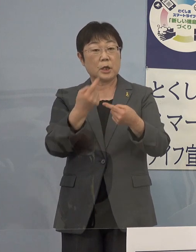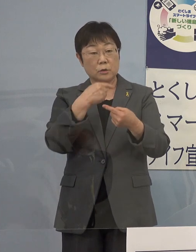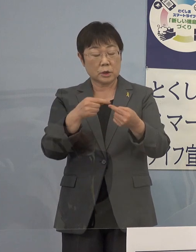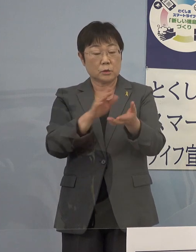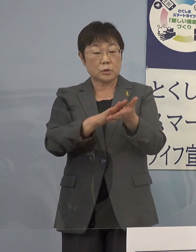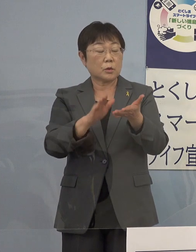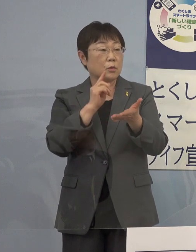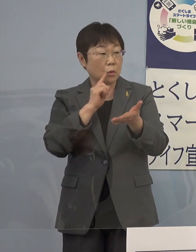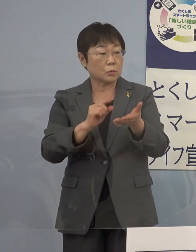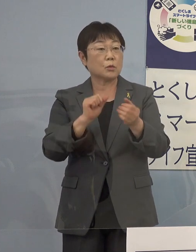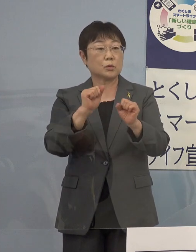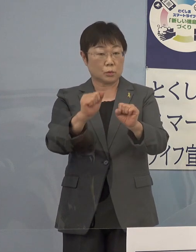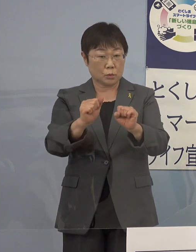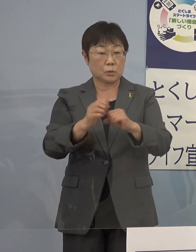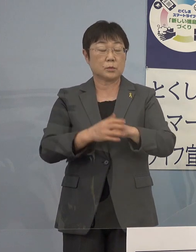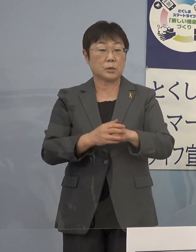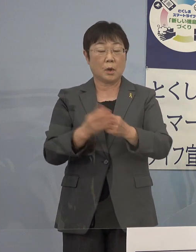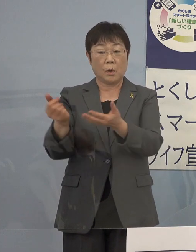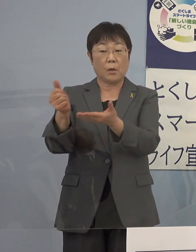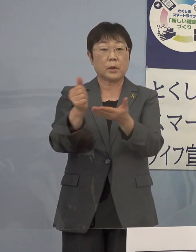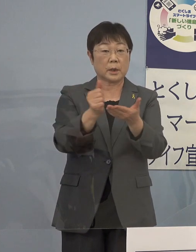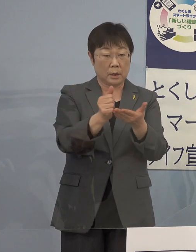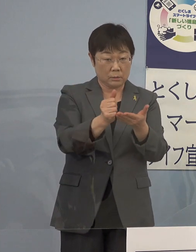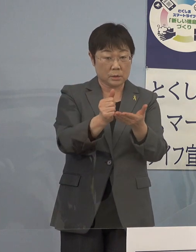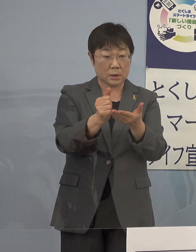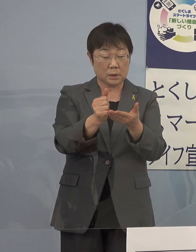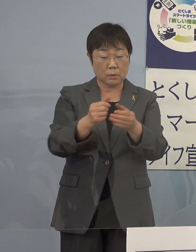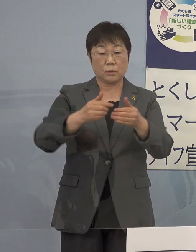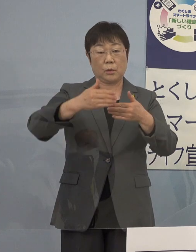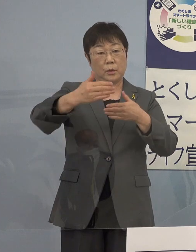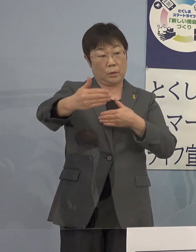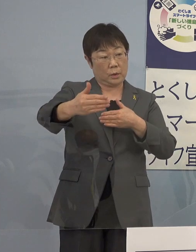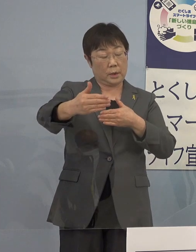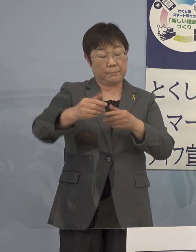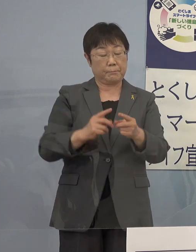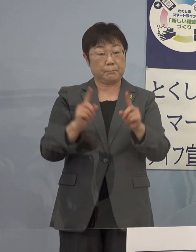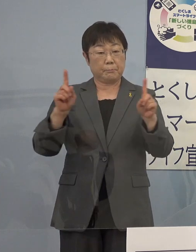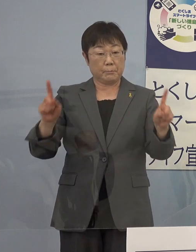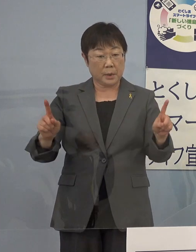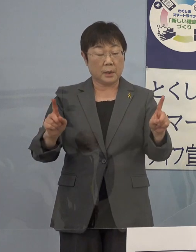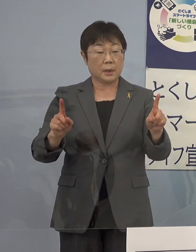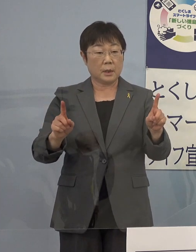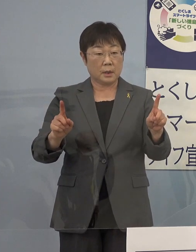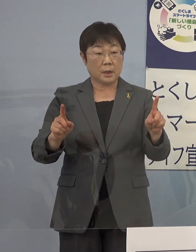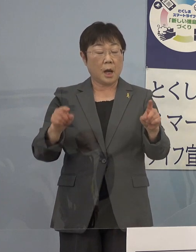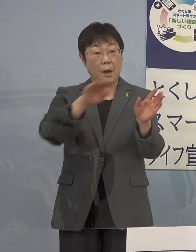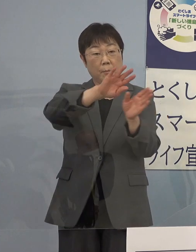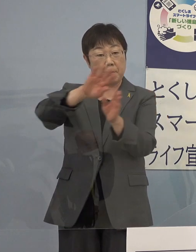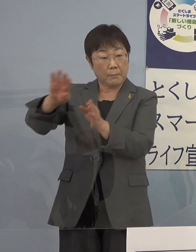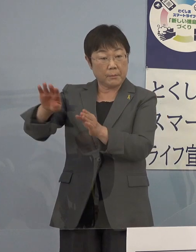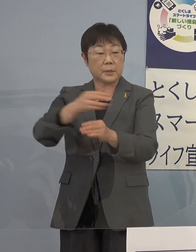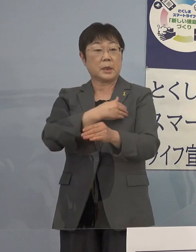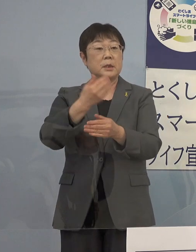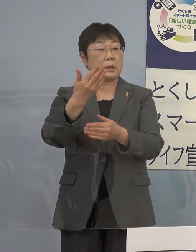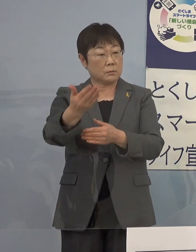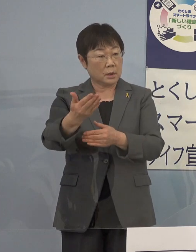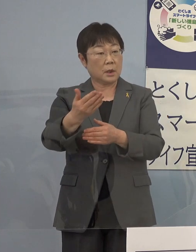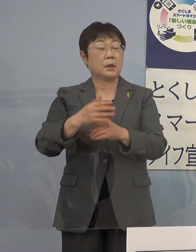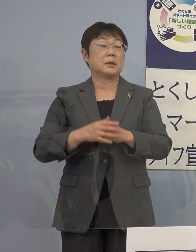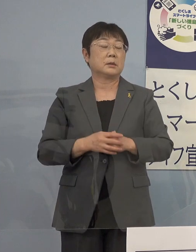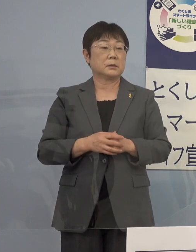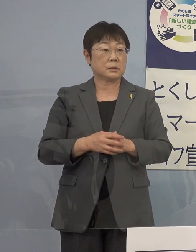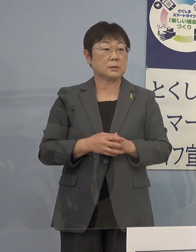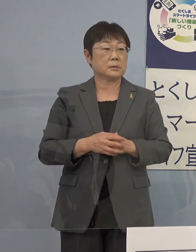出生とかですね、あるいはお客さんとの距離、ソーシャルディスタンスとか、バトンの換気とか、こうしたものは必ず入